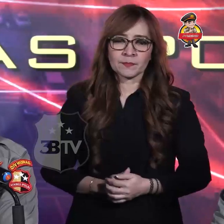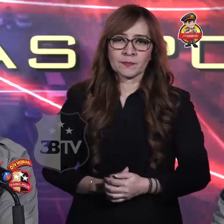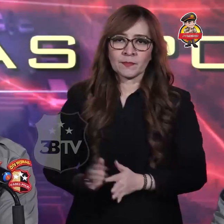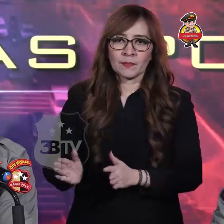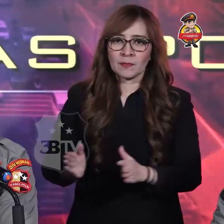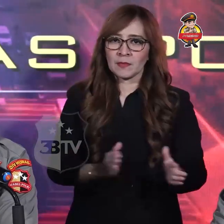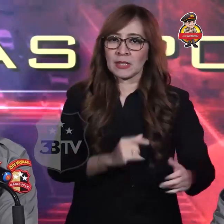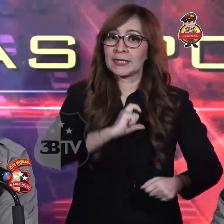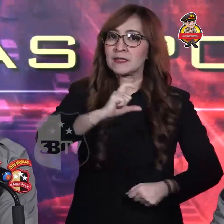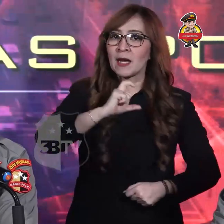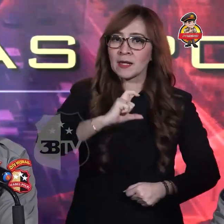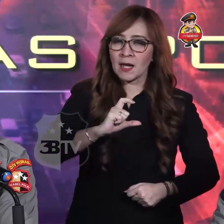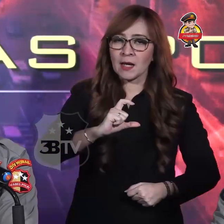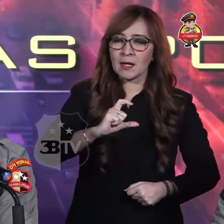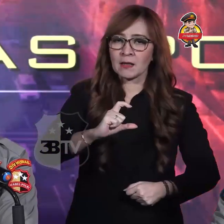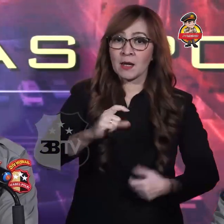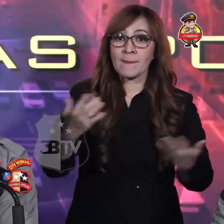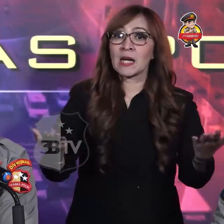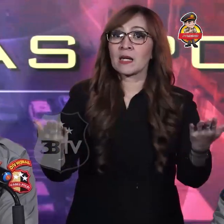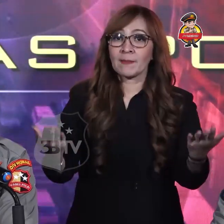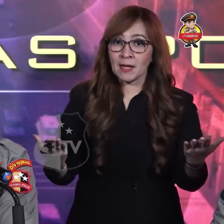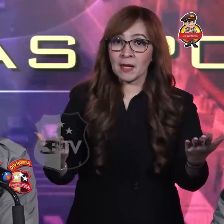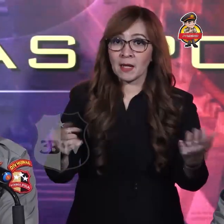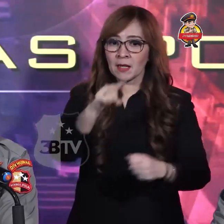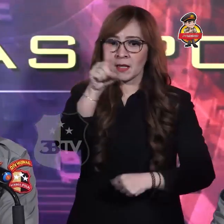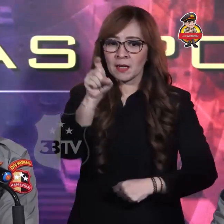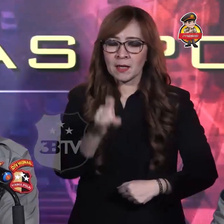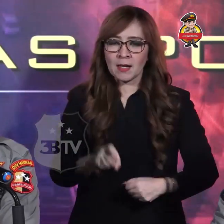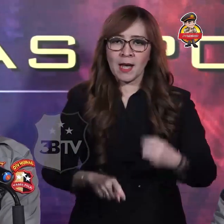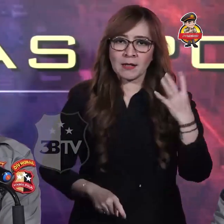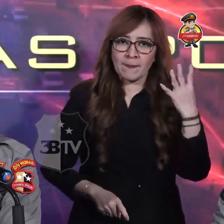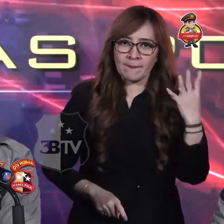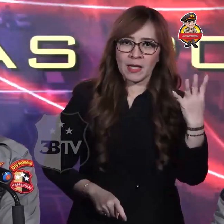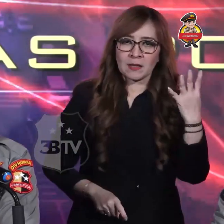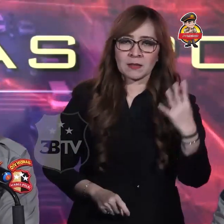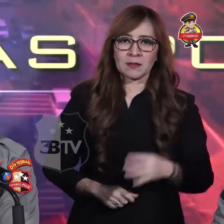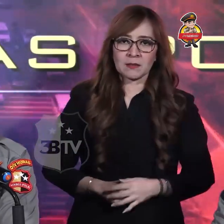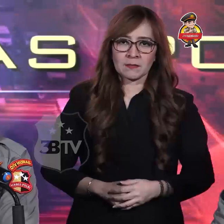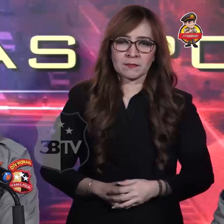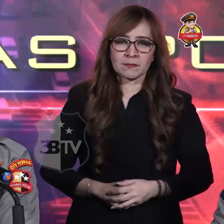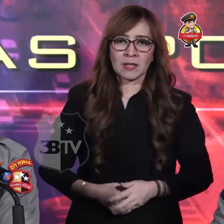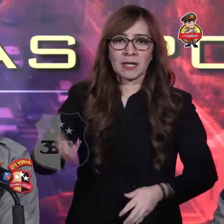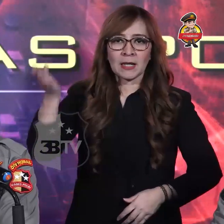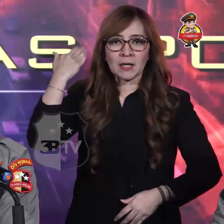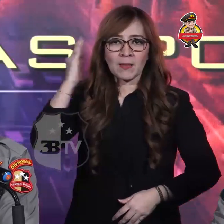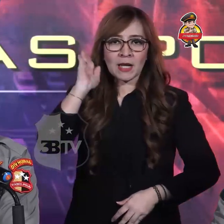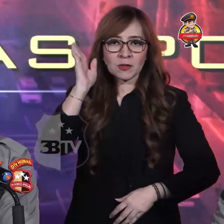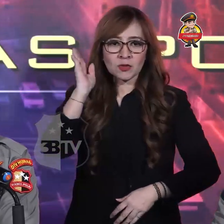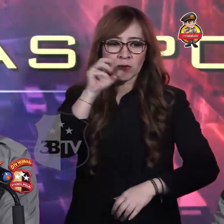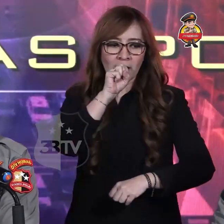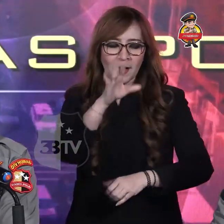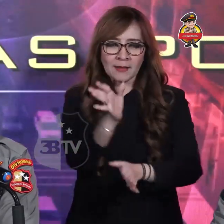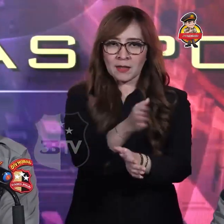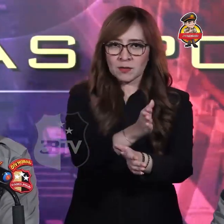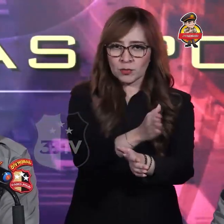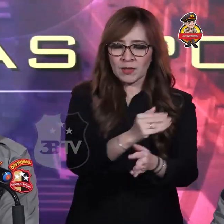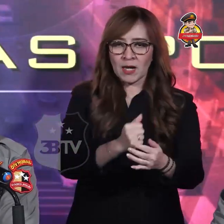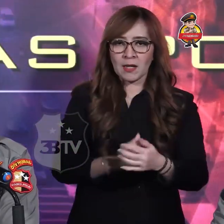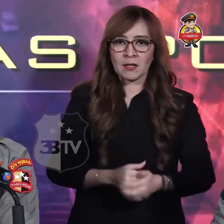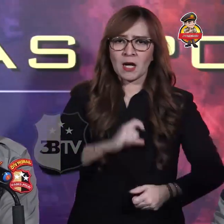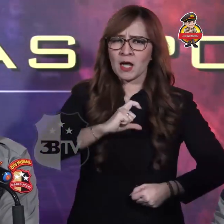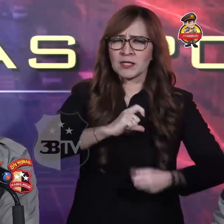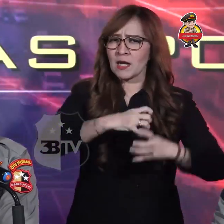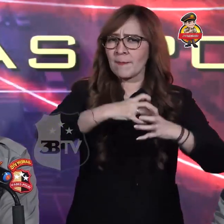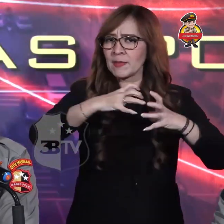yang dilakukan ada 4 seperti yang kami sampaikan kemarin. Dengan modus yang